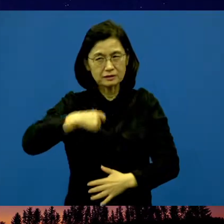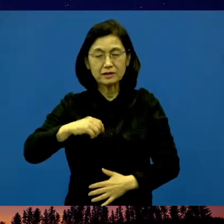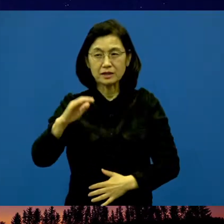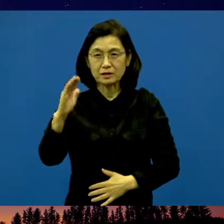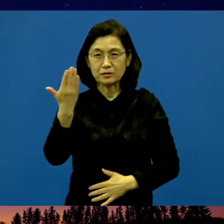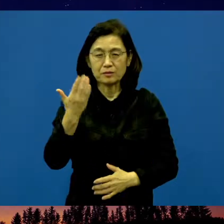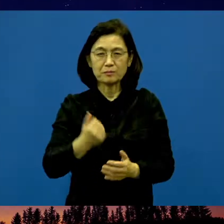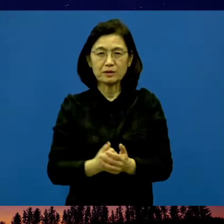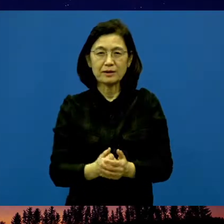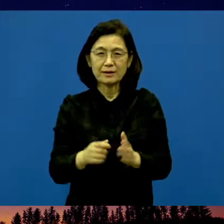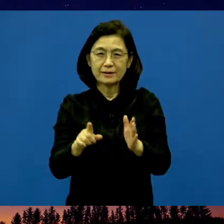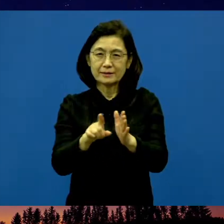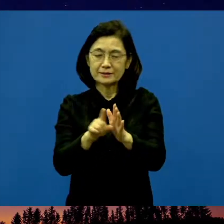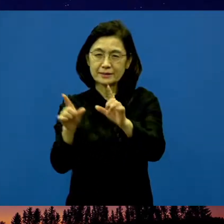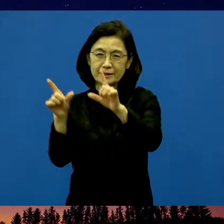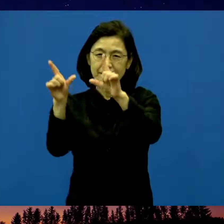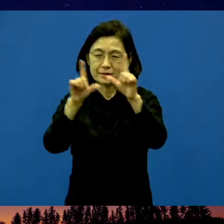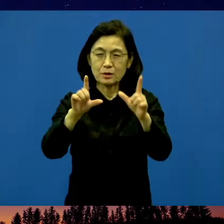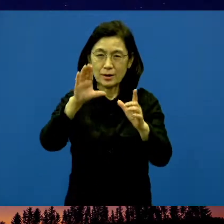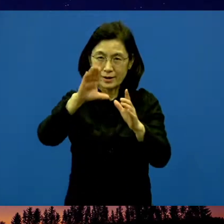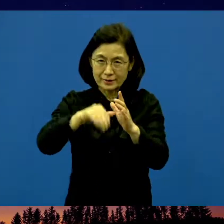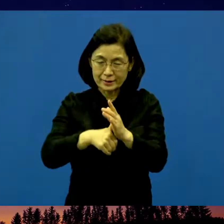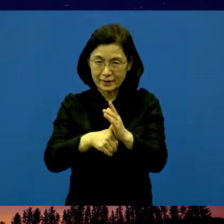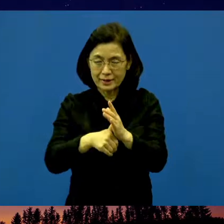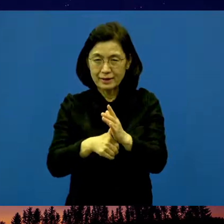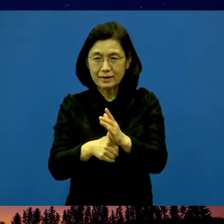우리가 살아가야 될 목적, 이유